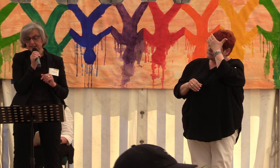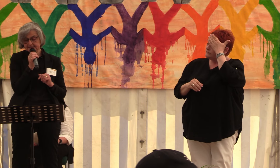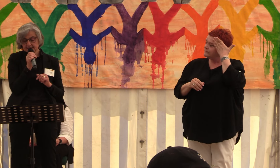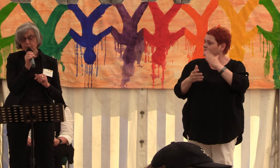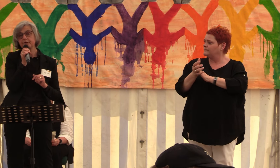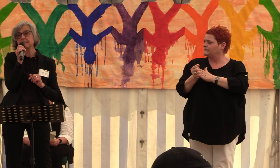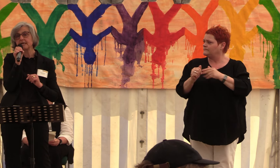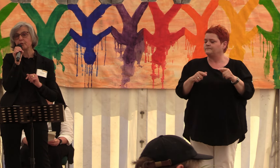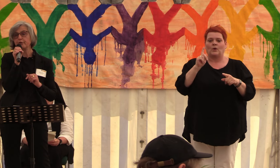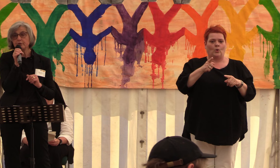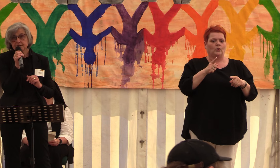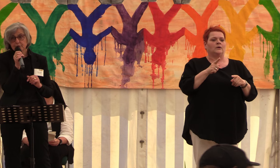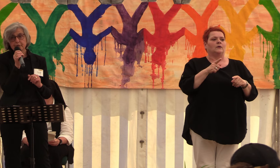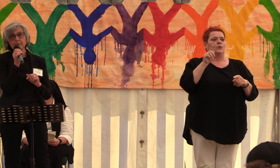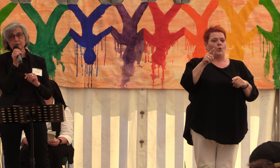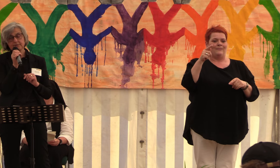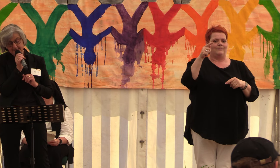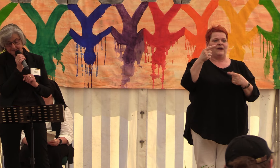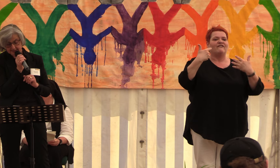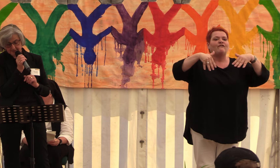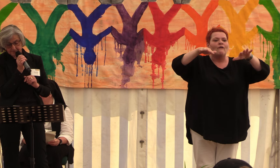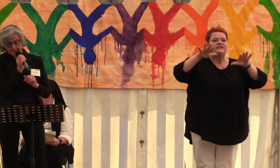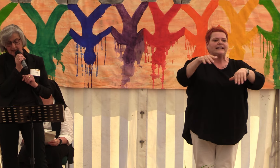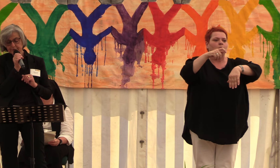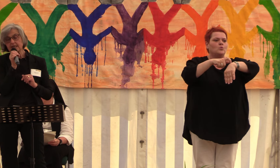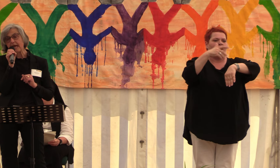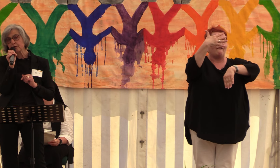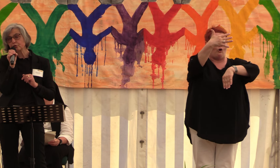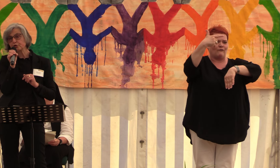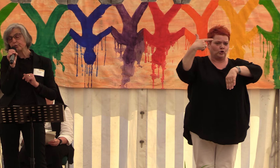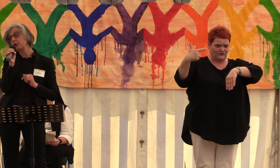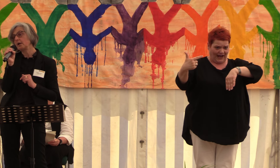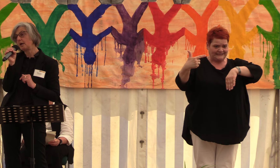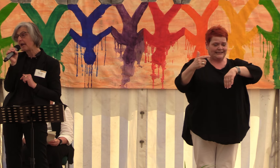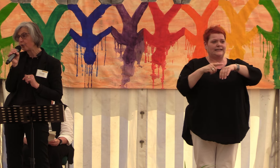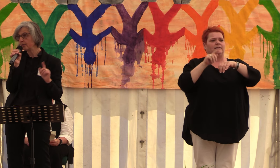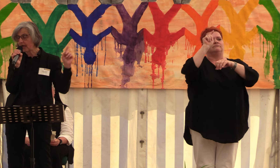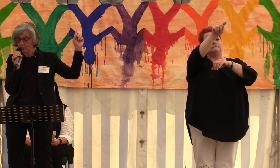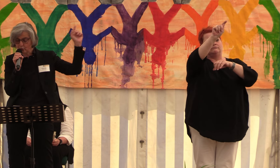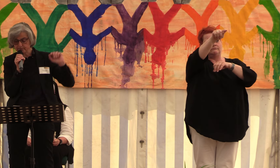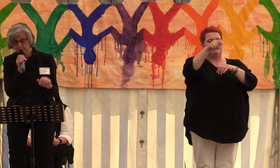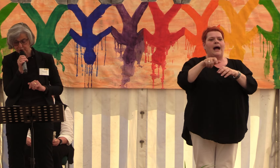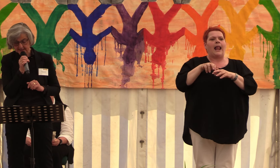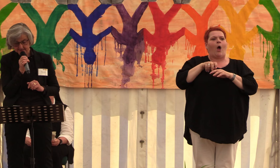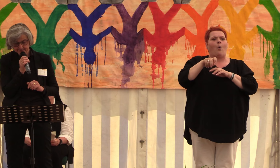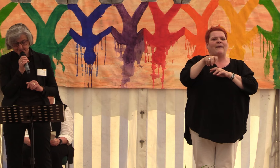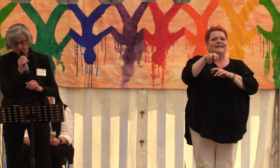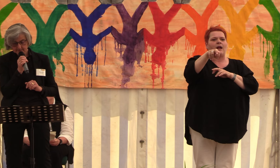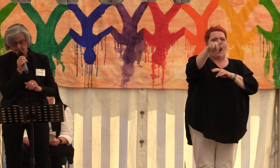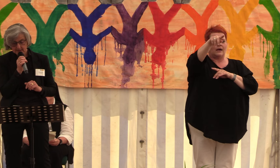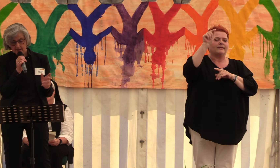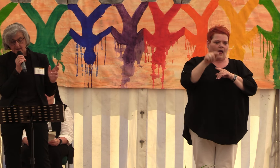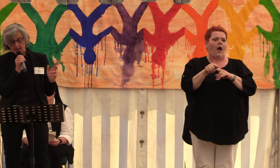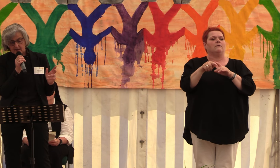Preisverleihung und die Ziehung findet dann um 15.25 Uhr auf der Kleinkunstbühne im Laubengang oben statt.